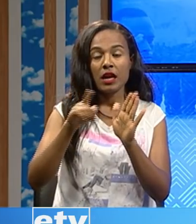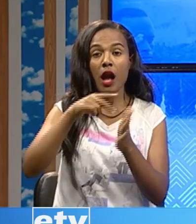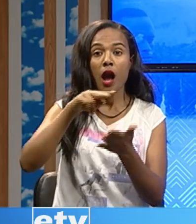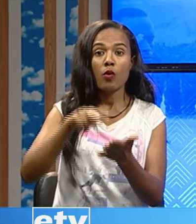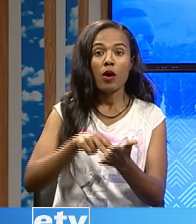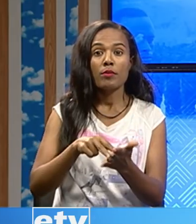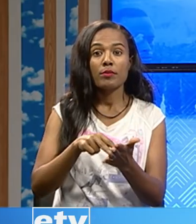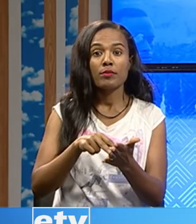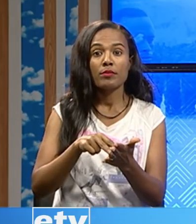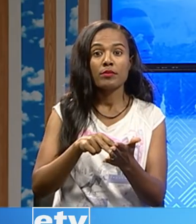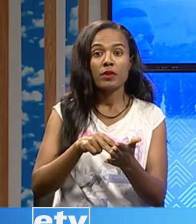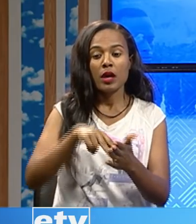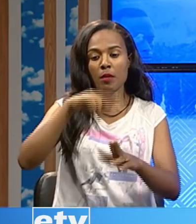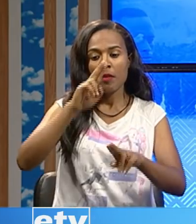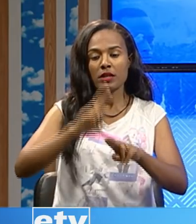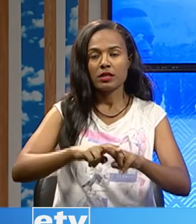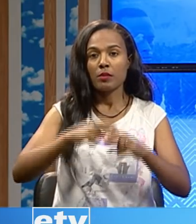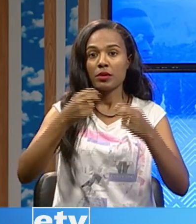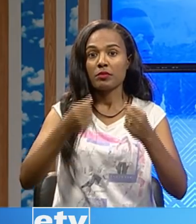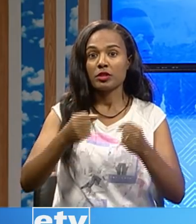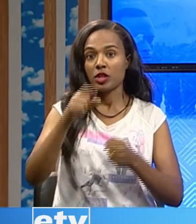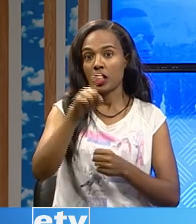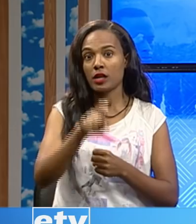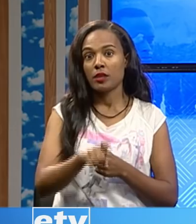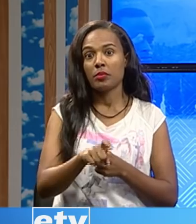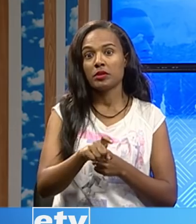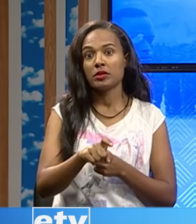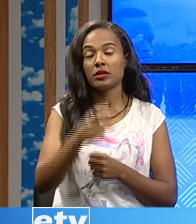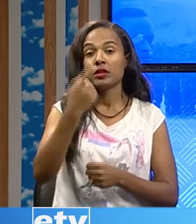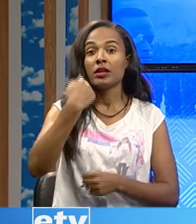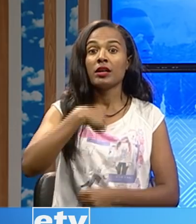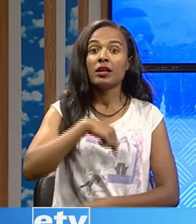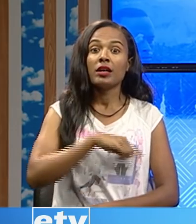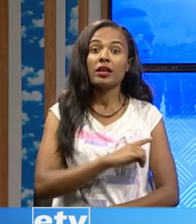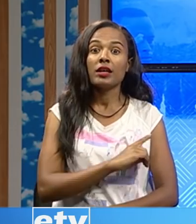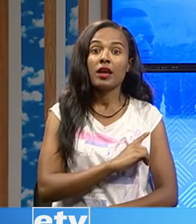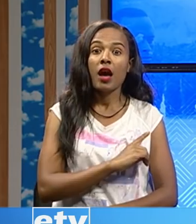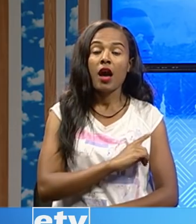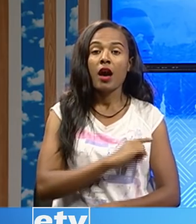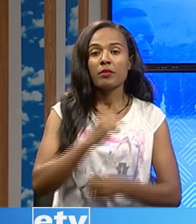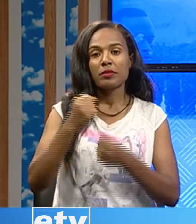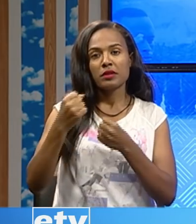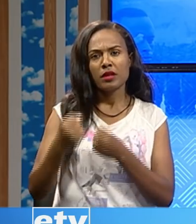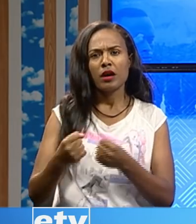አቋም ማስቀመጥ መቻል አለበት። እኛም